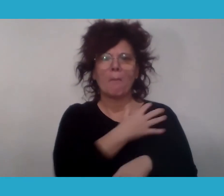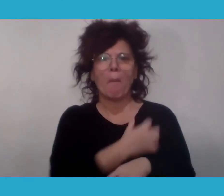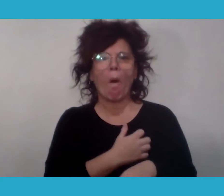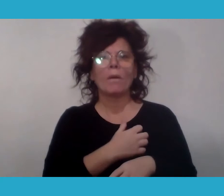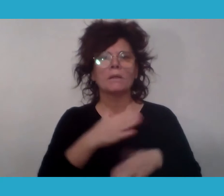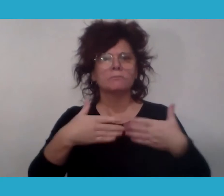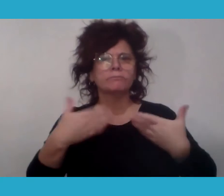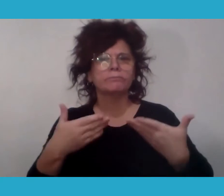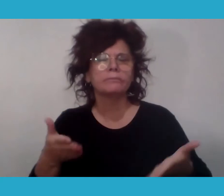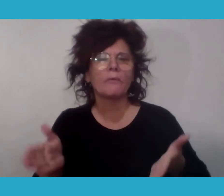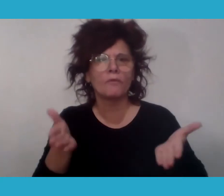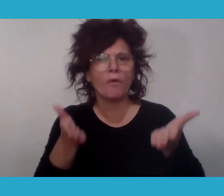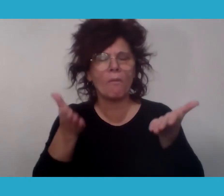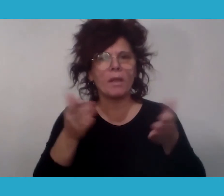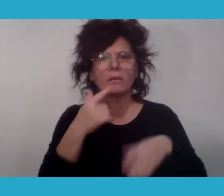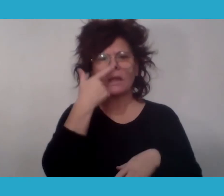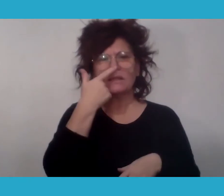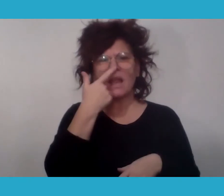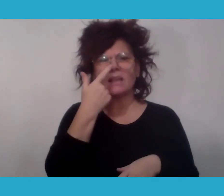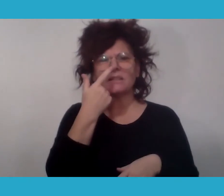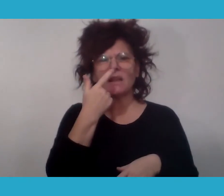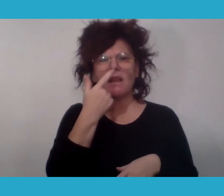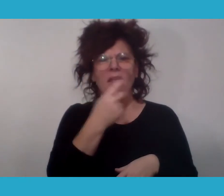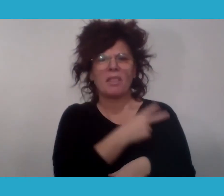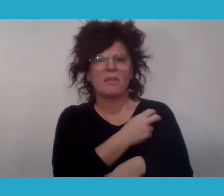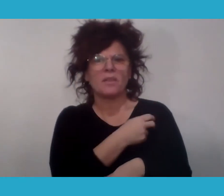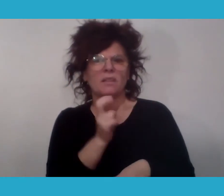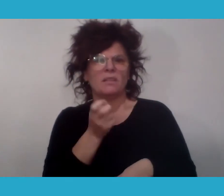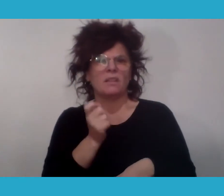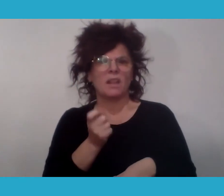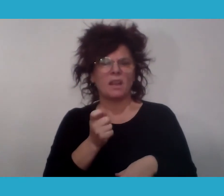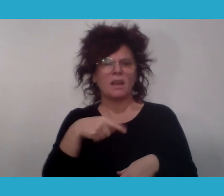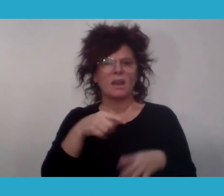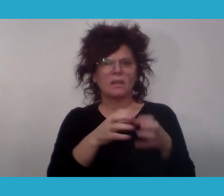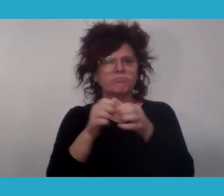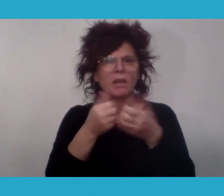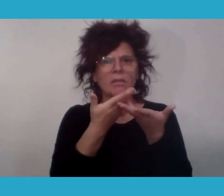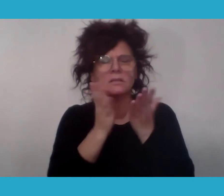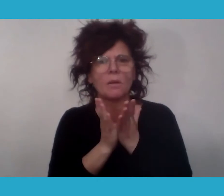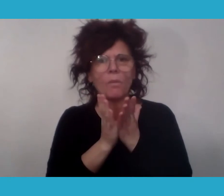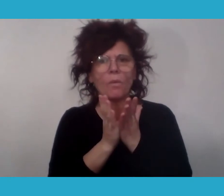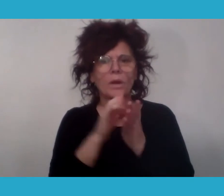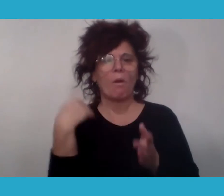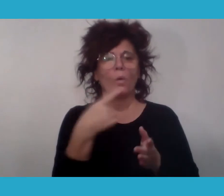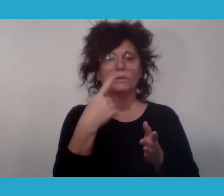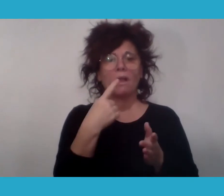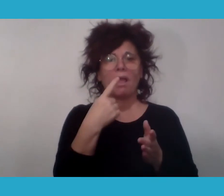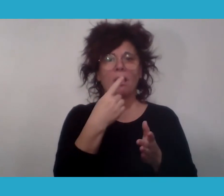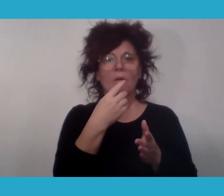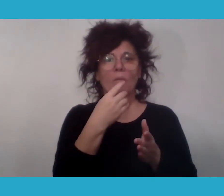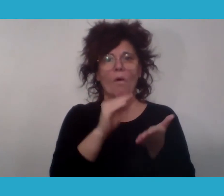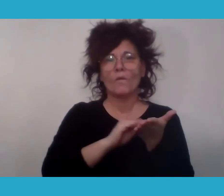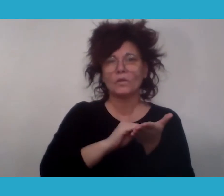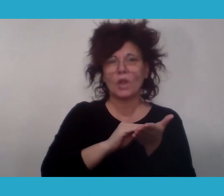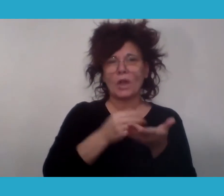estar a favor? ¿Los intereses de quién defienden? ¿Esta audiencia pública? Ustedes, los funcionarios públicos de verdad,